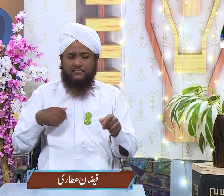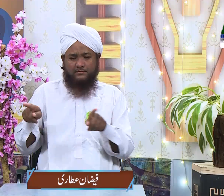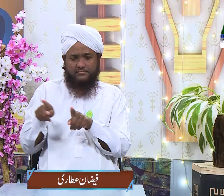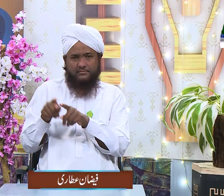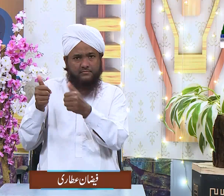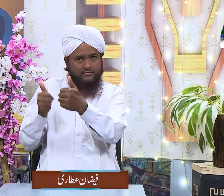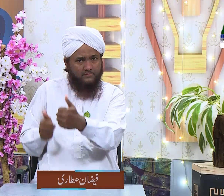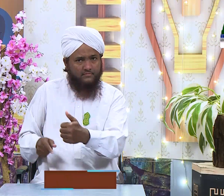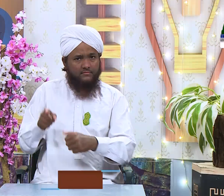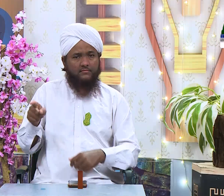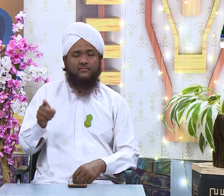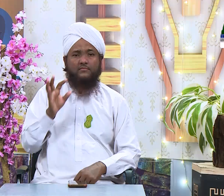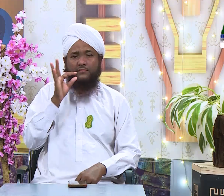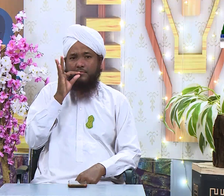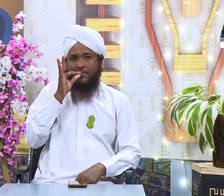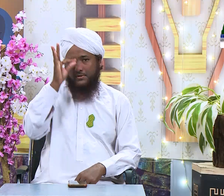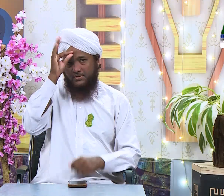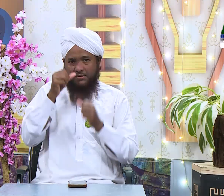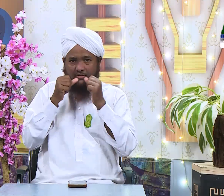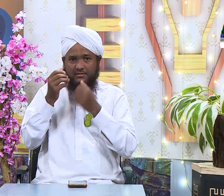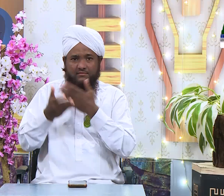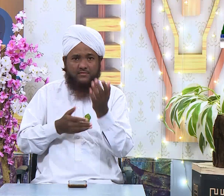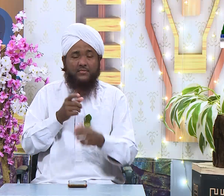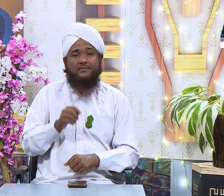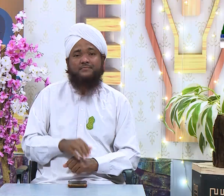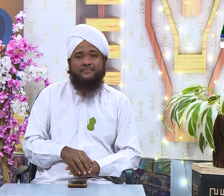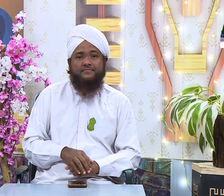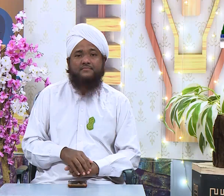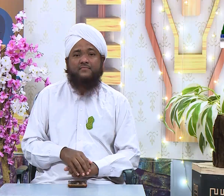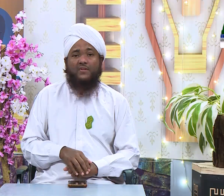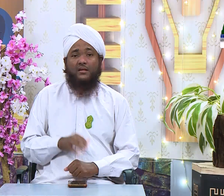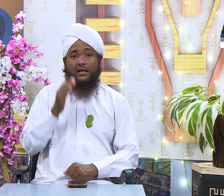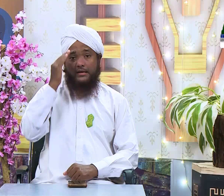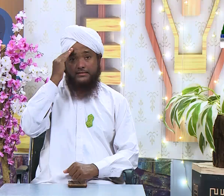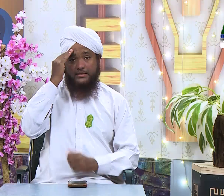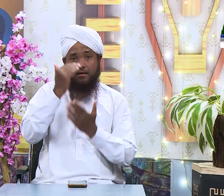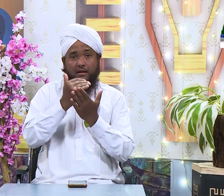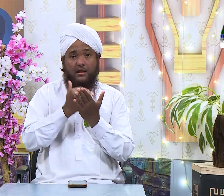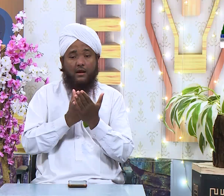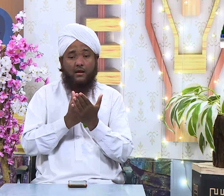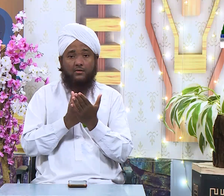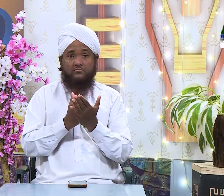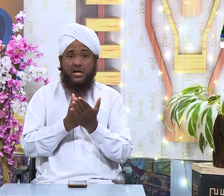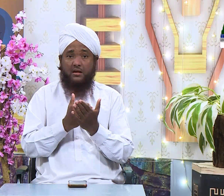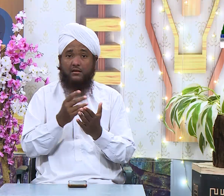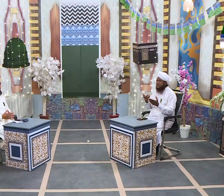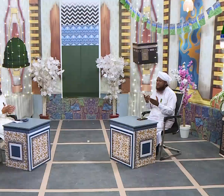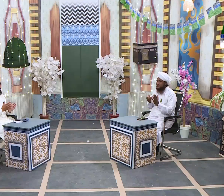نبی پاک صلی اللہ علیہ وسلم نے ارشاد فرمایا کہ بد اخلاقی اور بد کلامی اسلام سے نہیں ہے، بلکہ